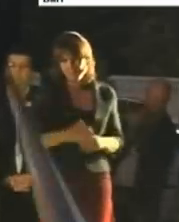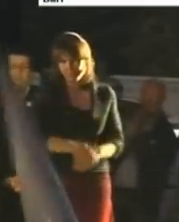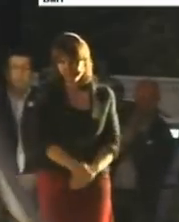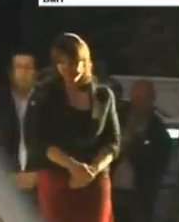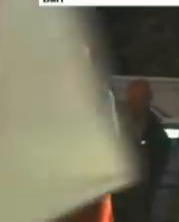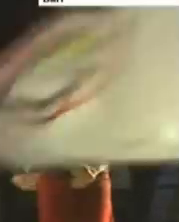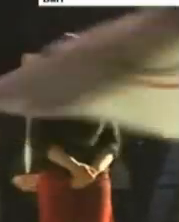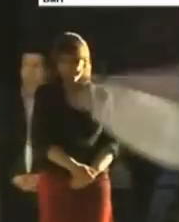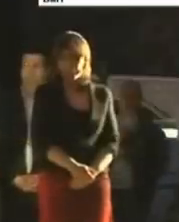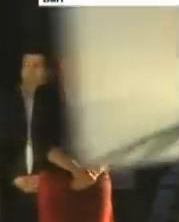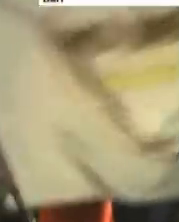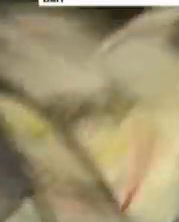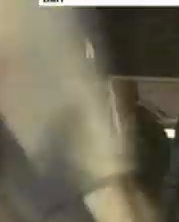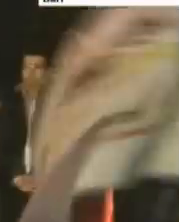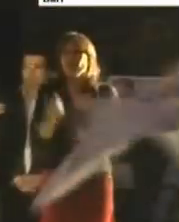E